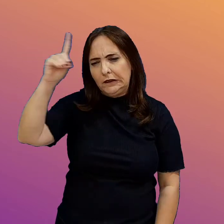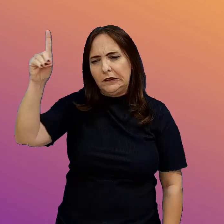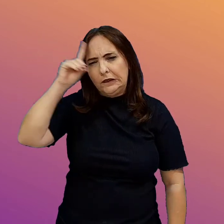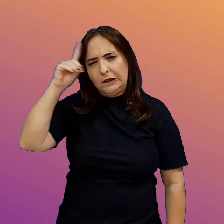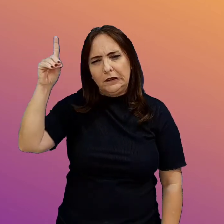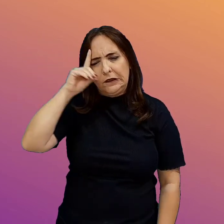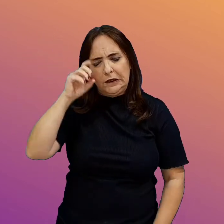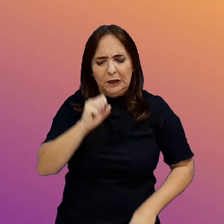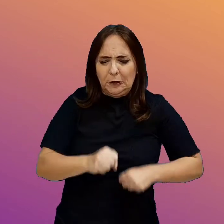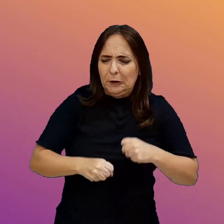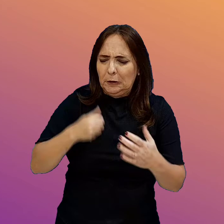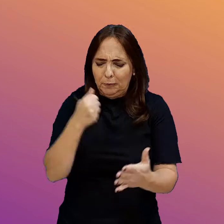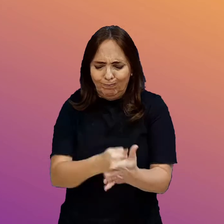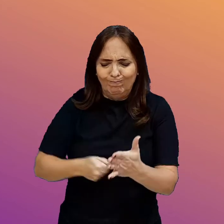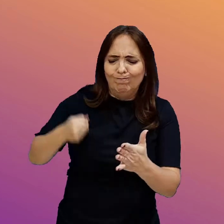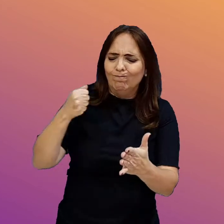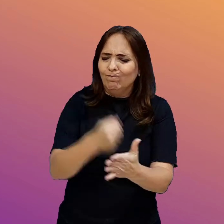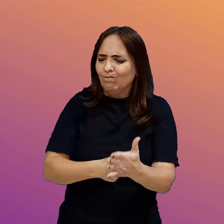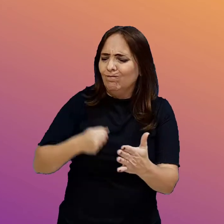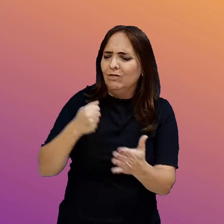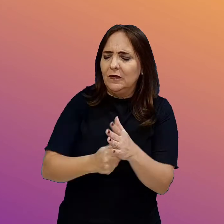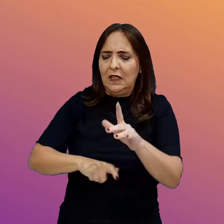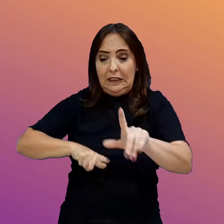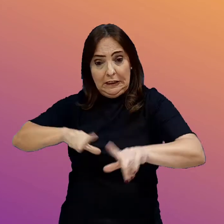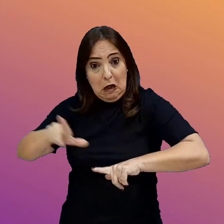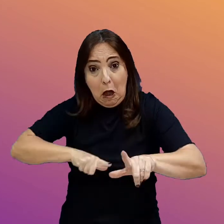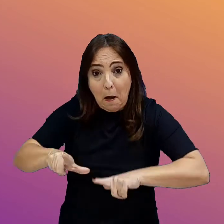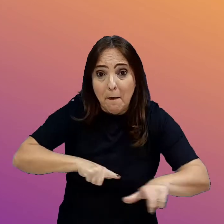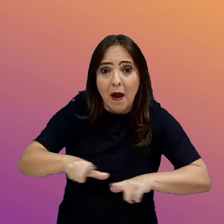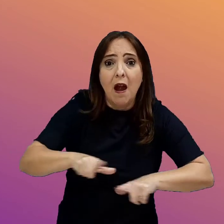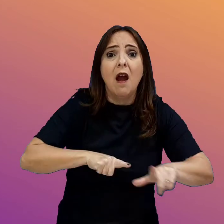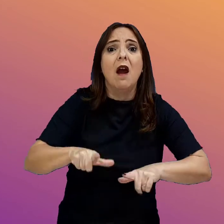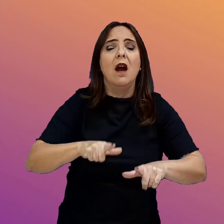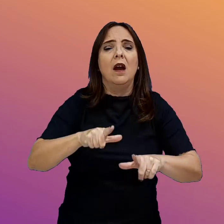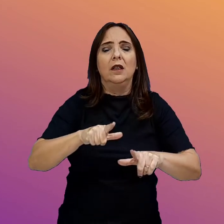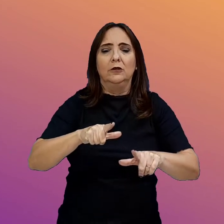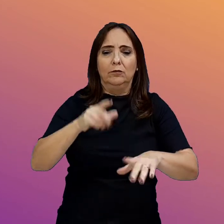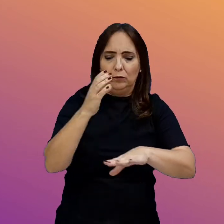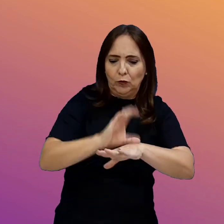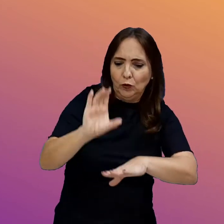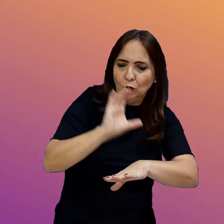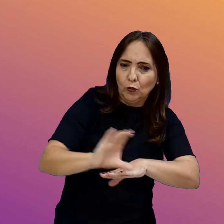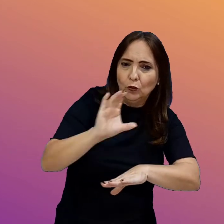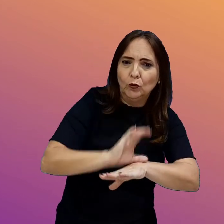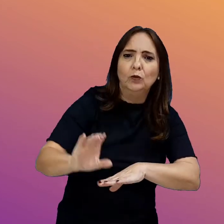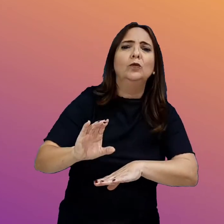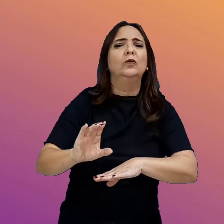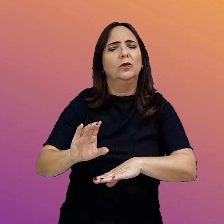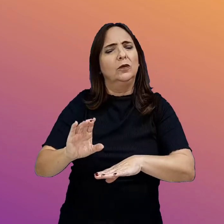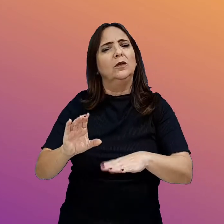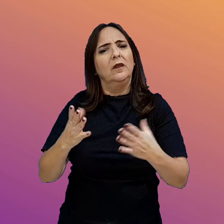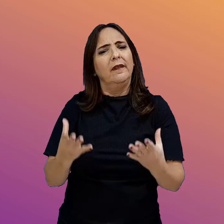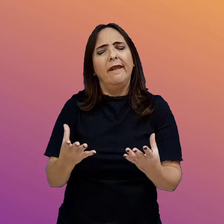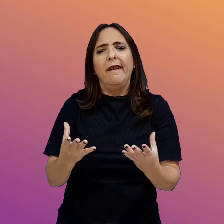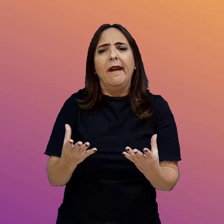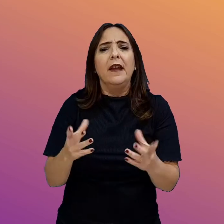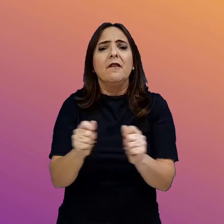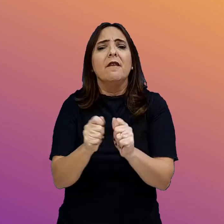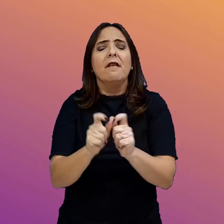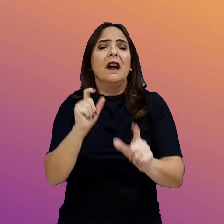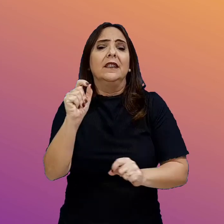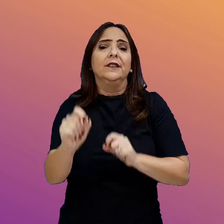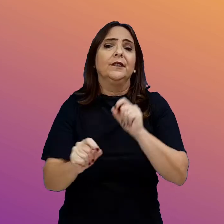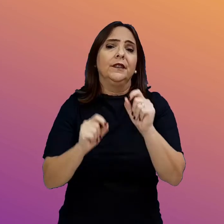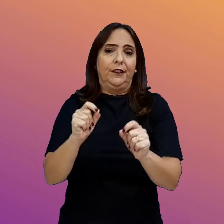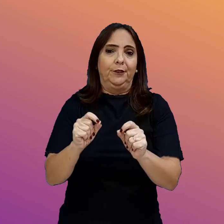correria atrás do sustento, são tantas demandas que acabam terceirizando essa parte